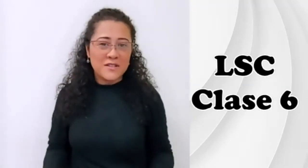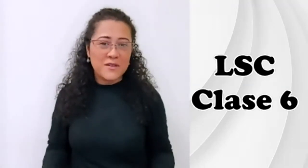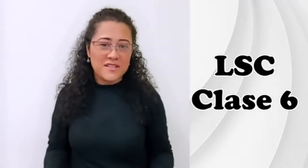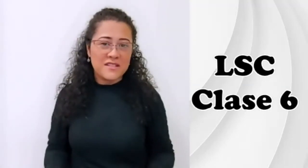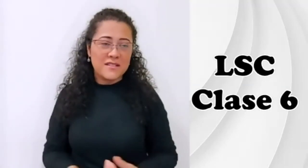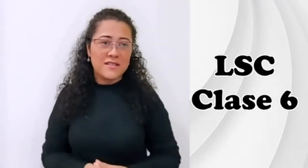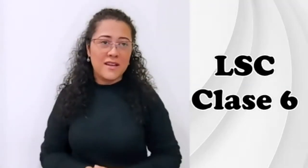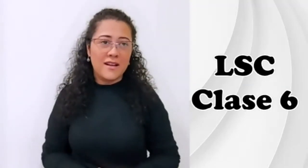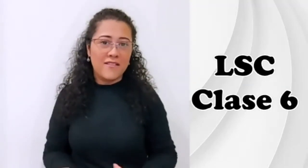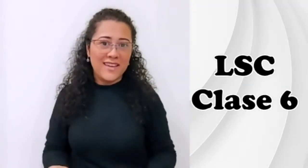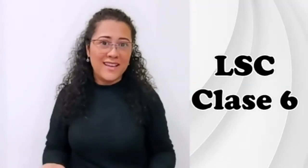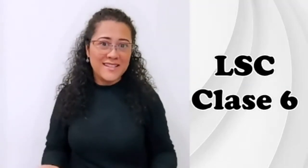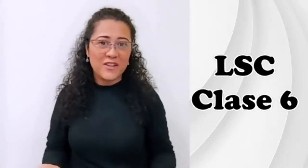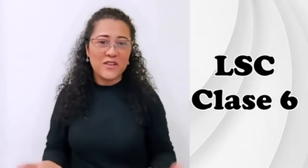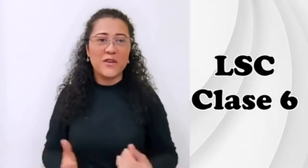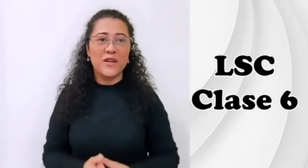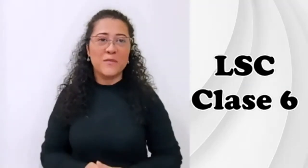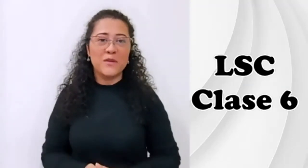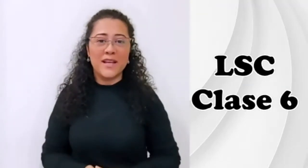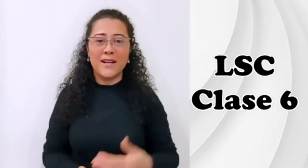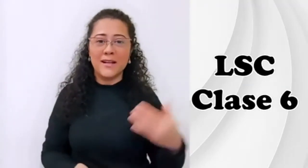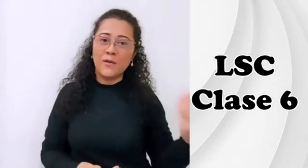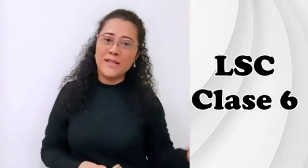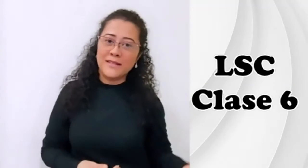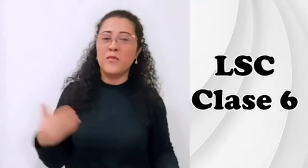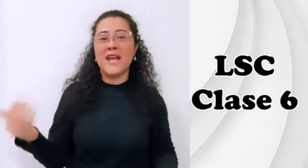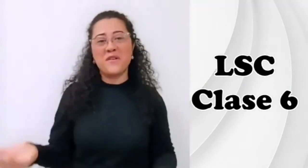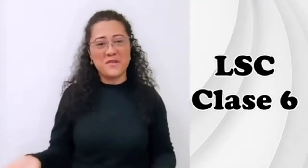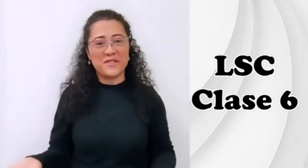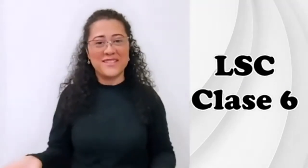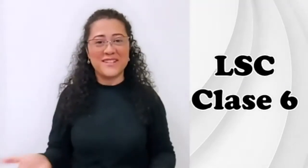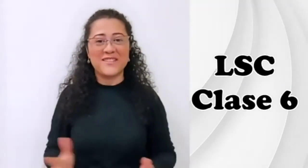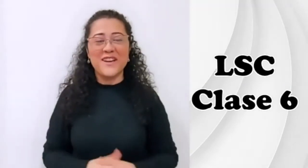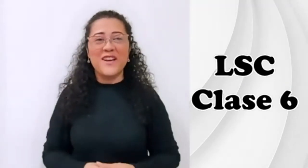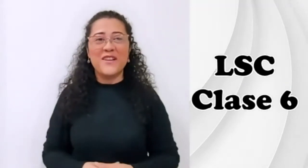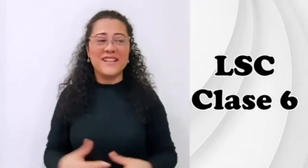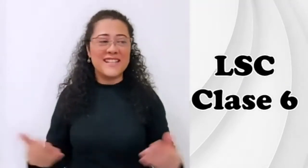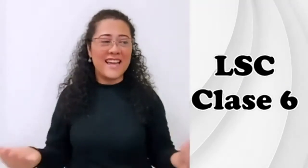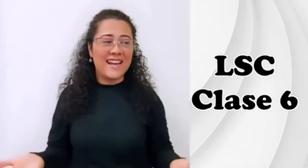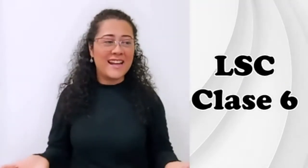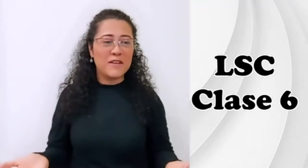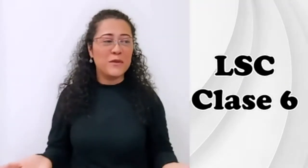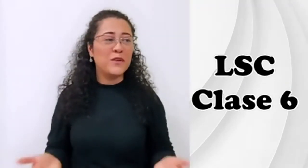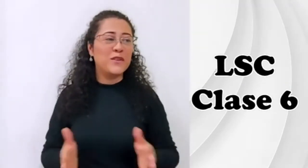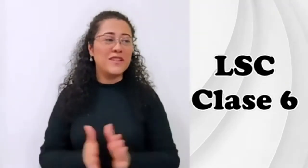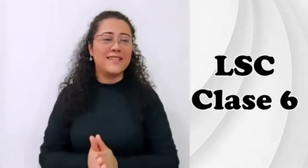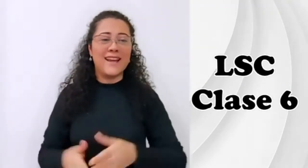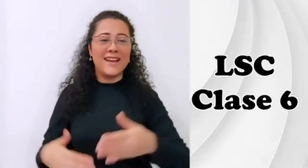cosas en la vida, ¿cierto? No debemos de ir ni a un extremo ni al otro, ¿cierto? no exagerar de pronto y ya está